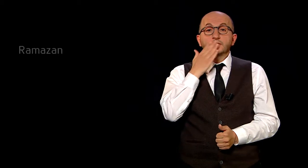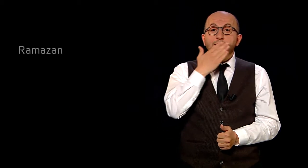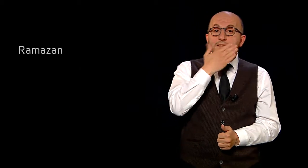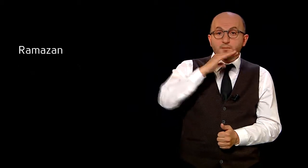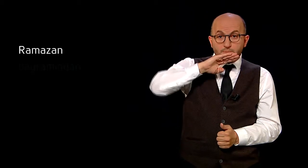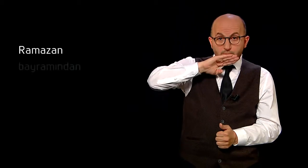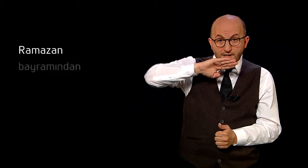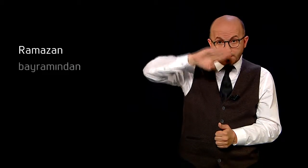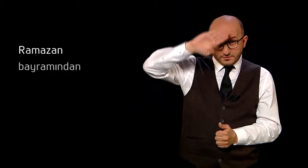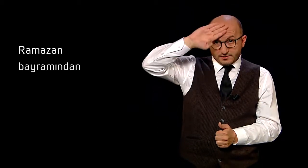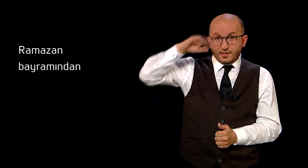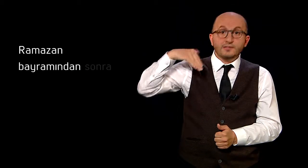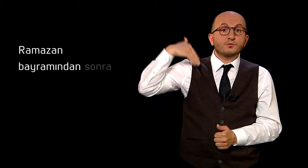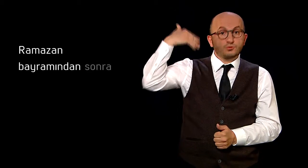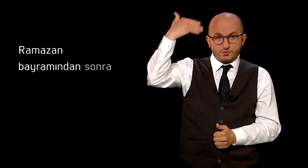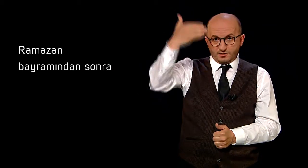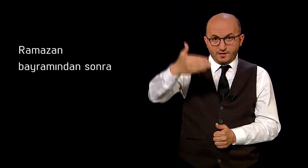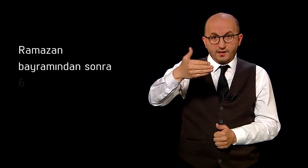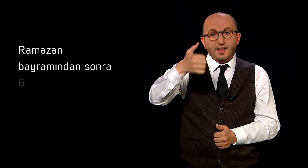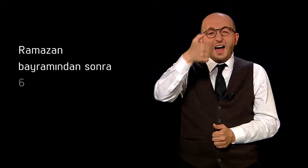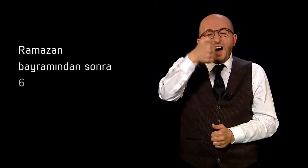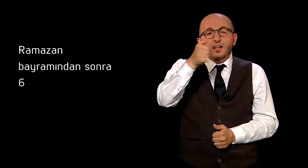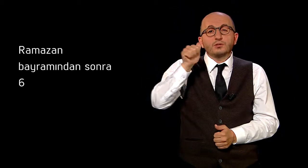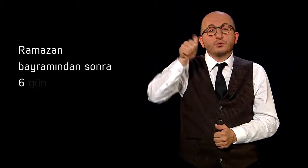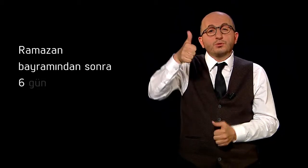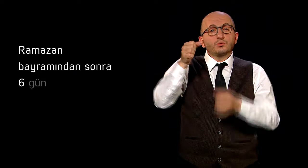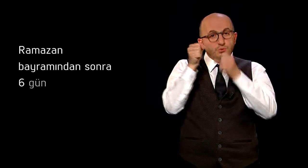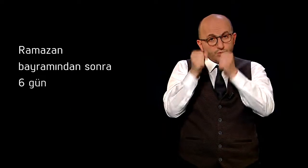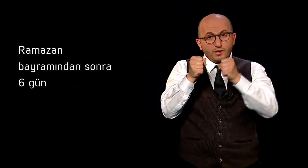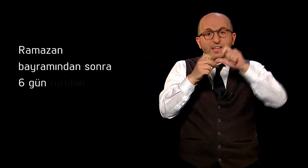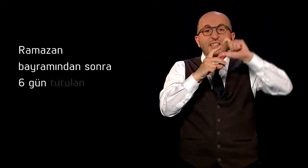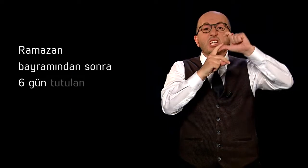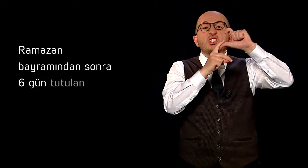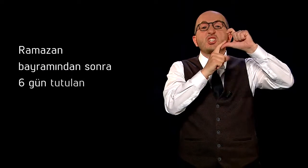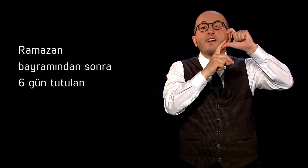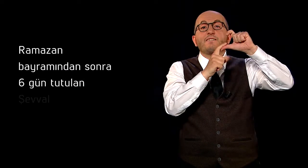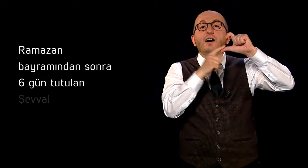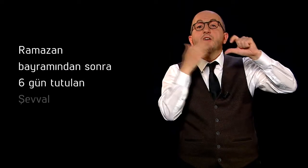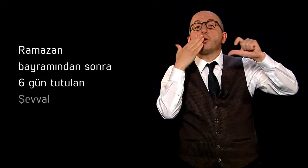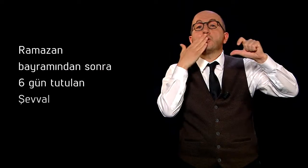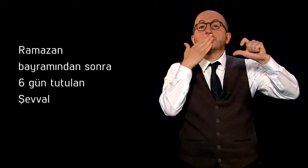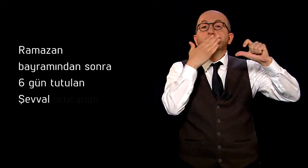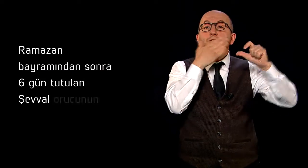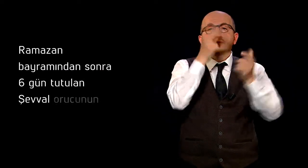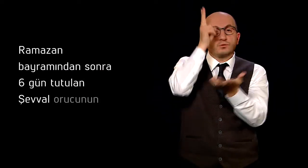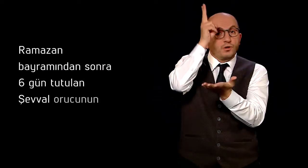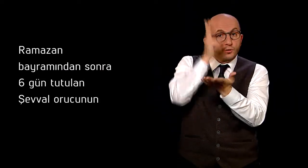Ramazan bayramından sonra 6 gün tutulan Şevval orucunun